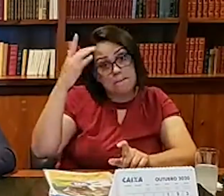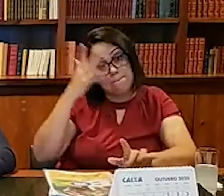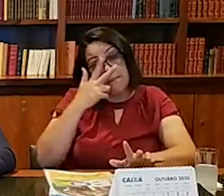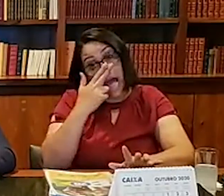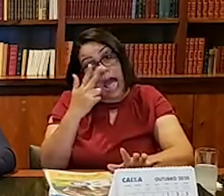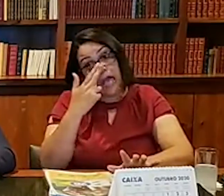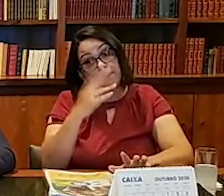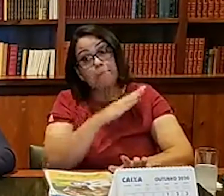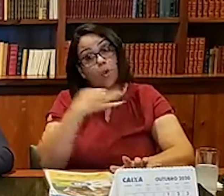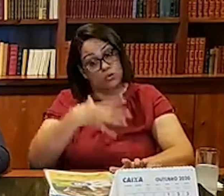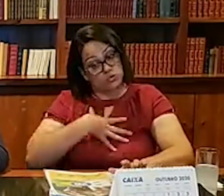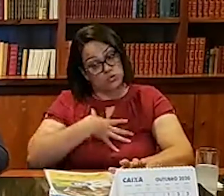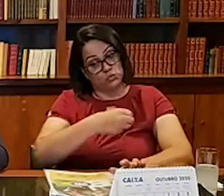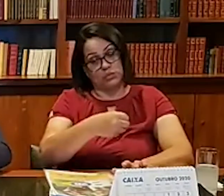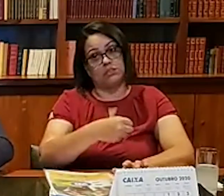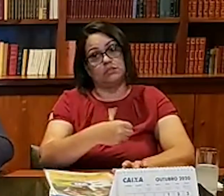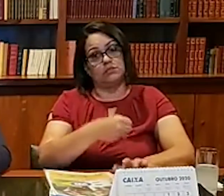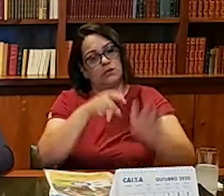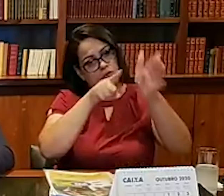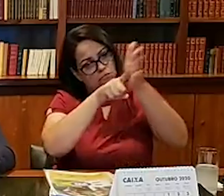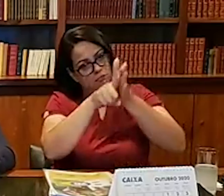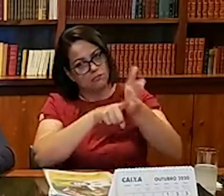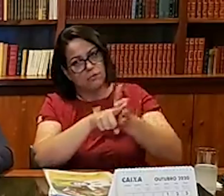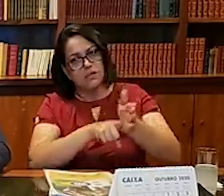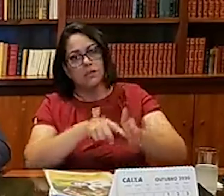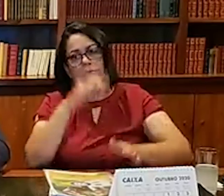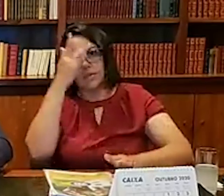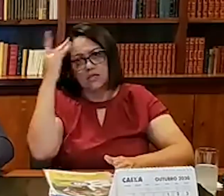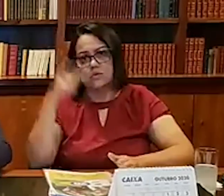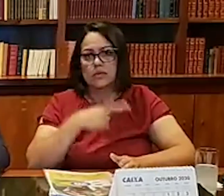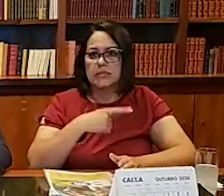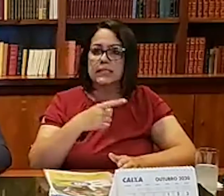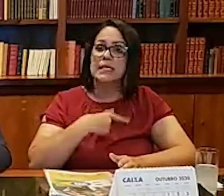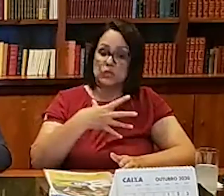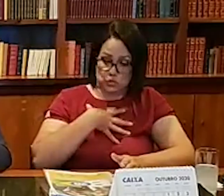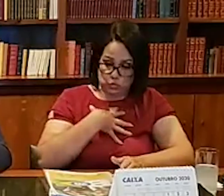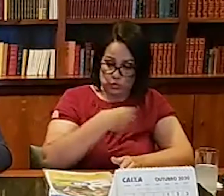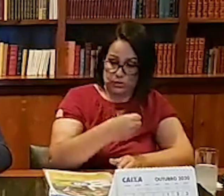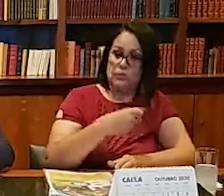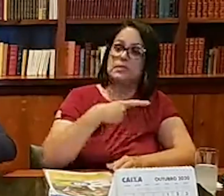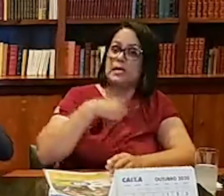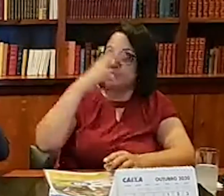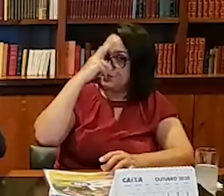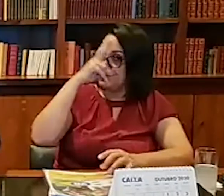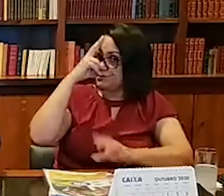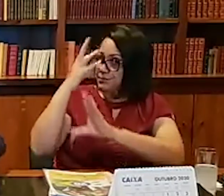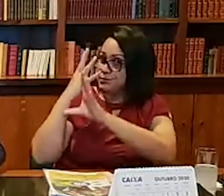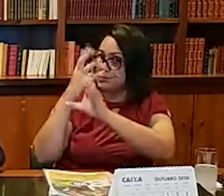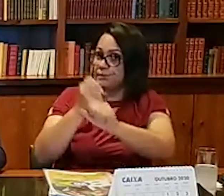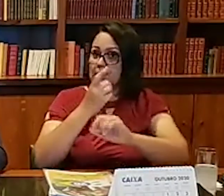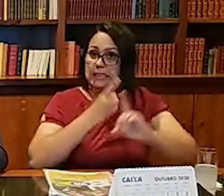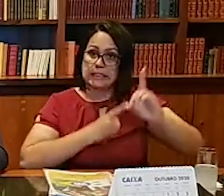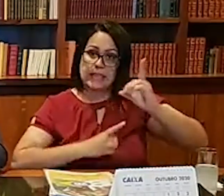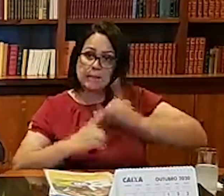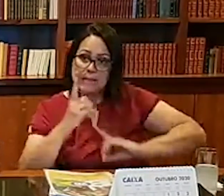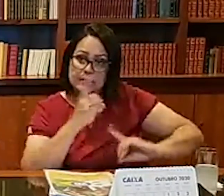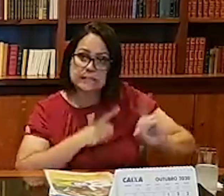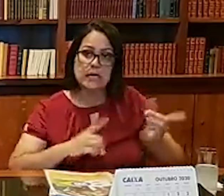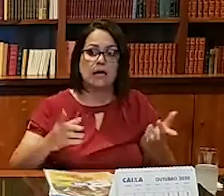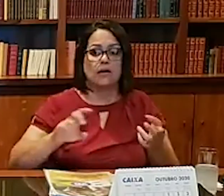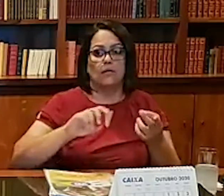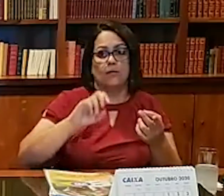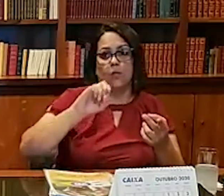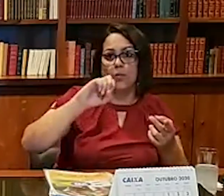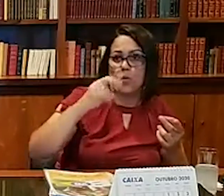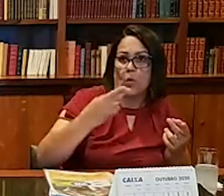agora estão tentando investigado que as pessoas com começa o ensino e geralmente o histórico de depressão a mulher Lago